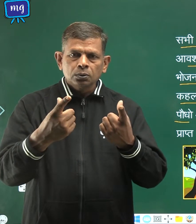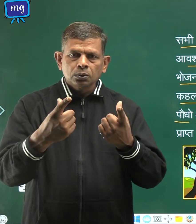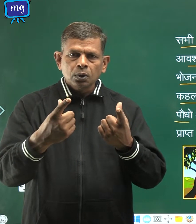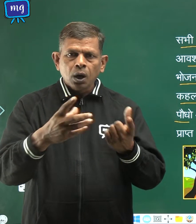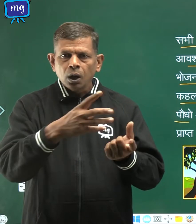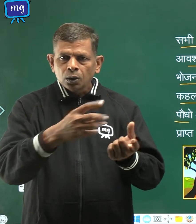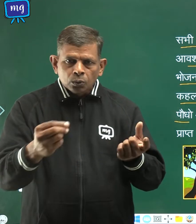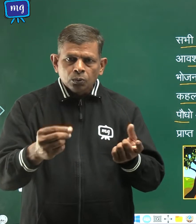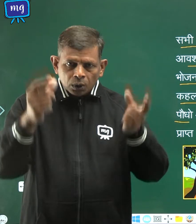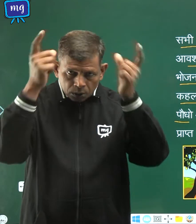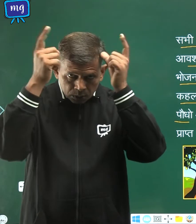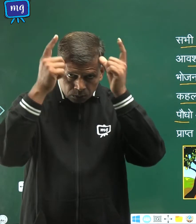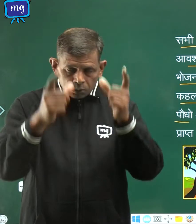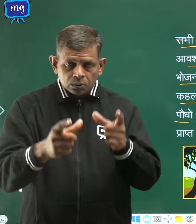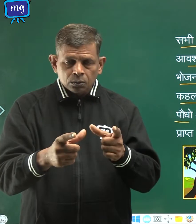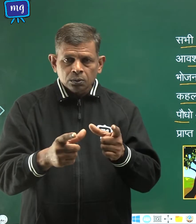अथवा जंतुओं